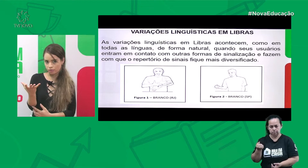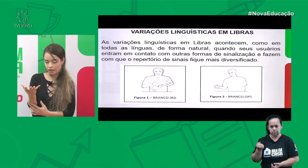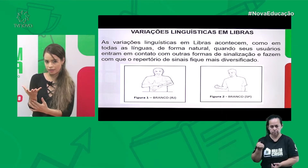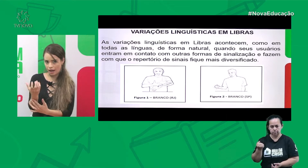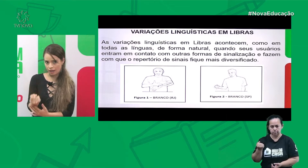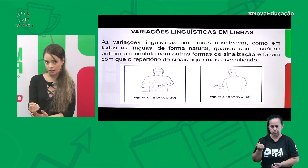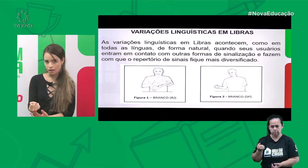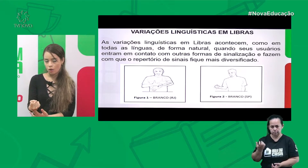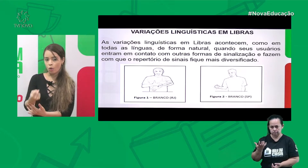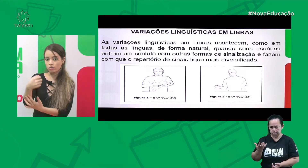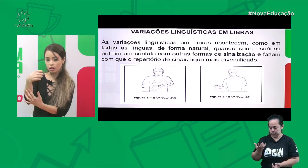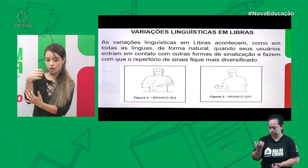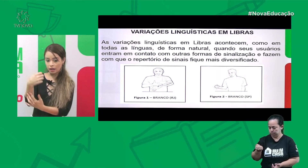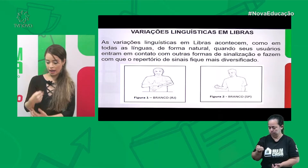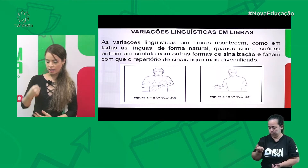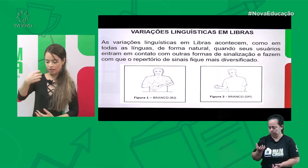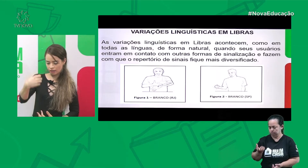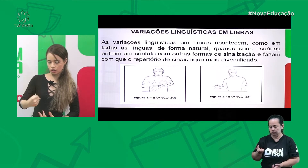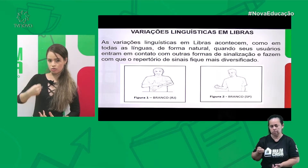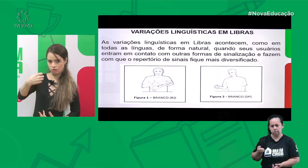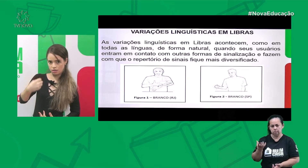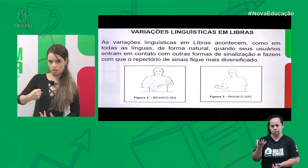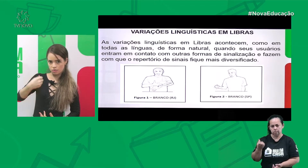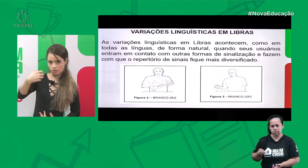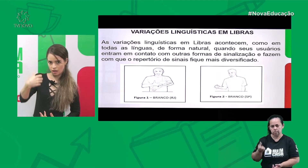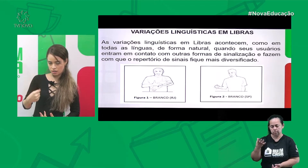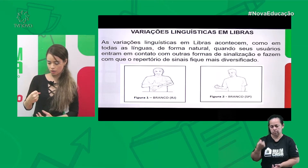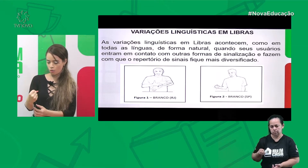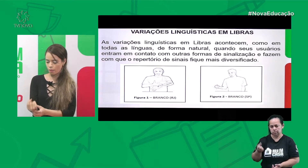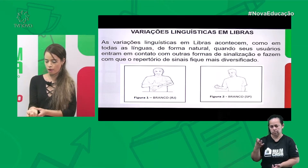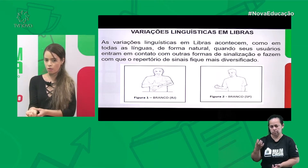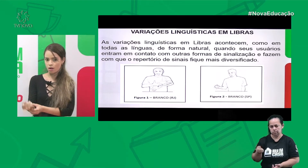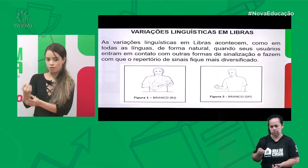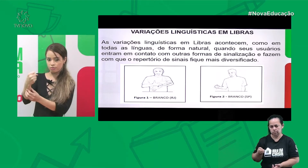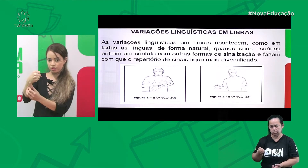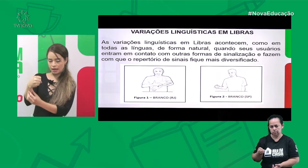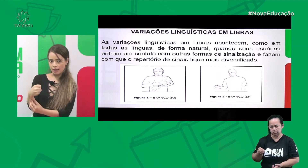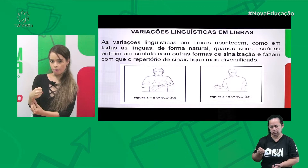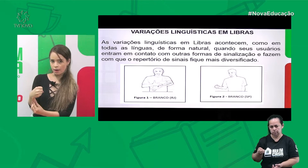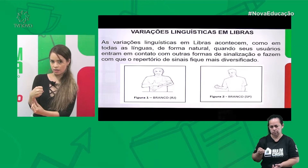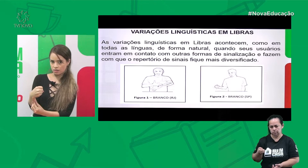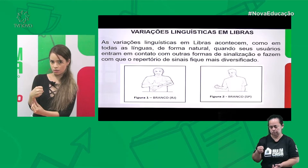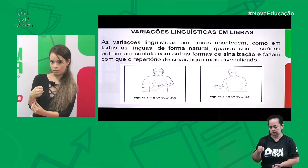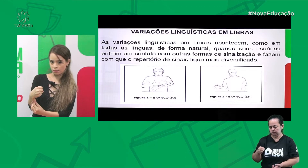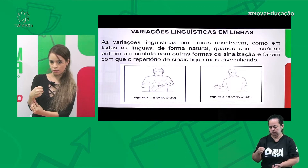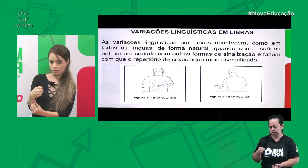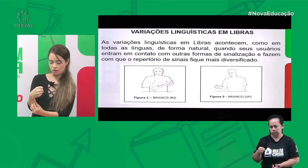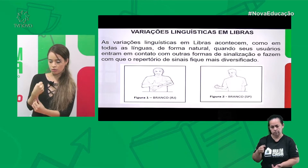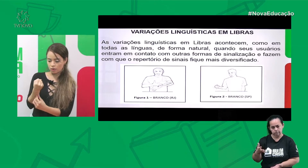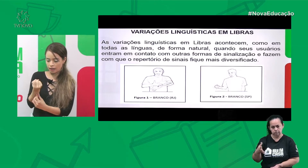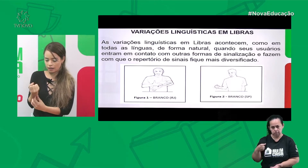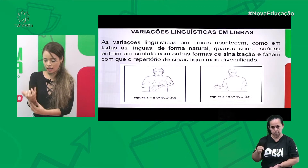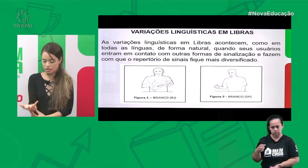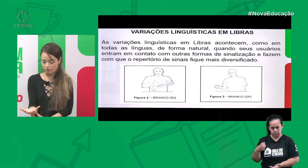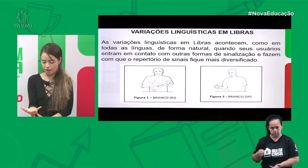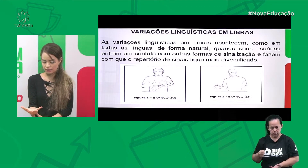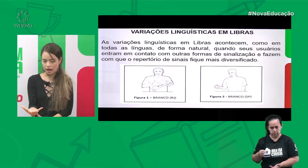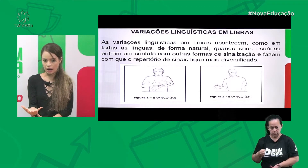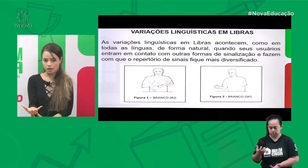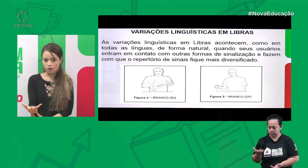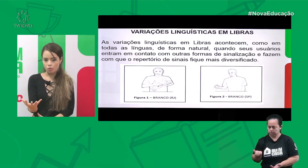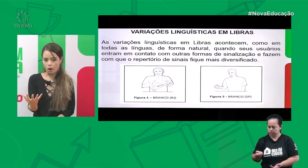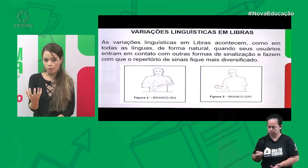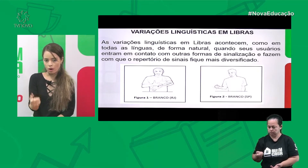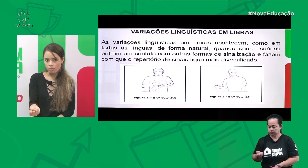da mão deitada, onde leite aqui nós utilizamos esse com a mão virada para cima, certo? Aqui ela já vai